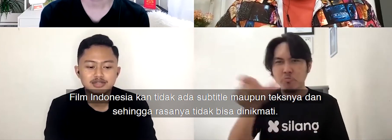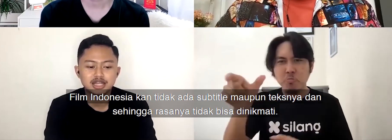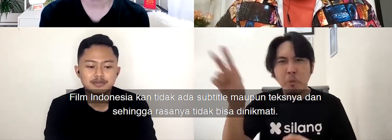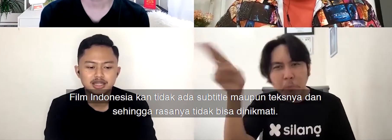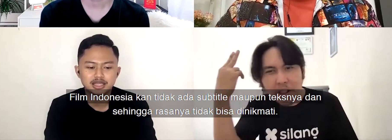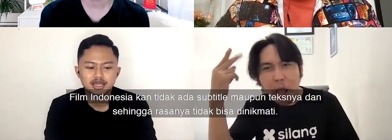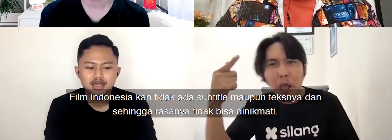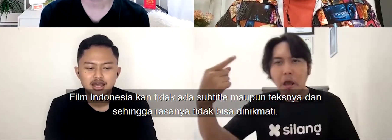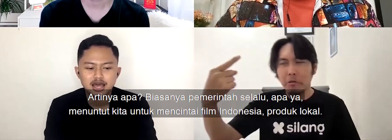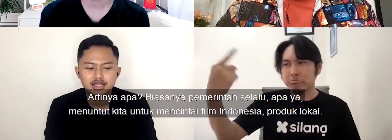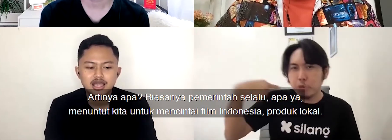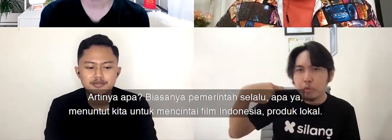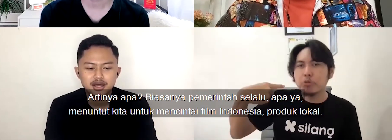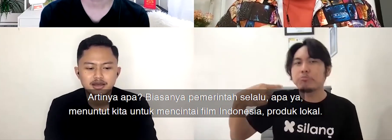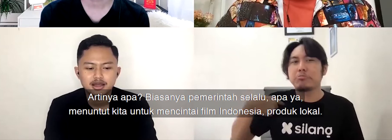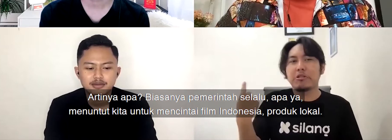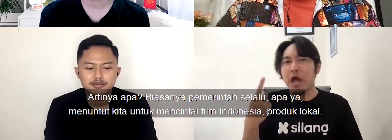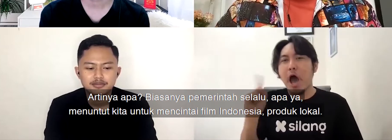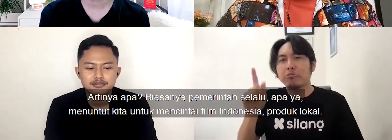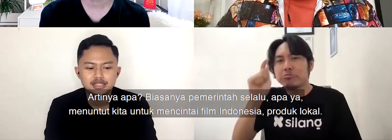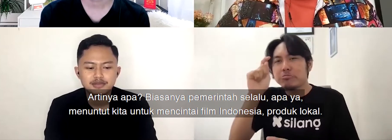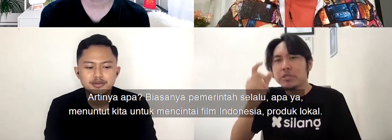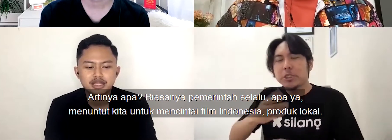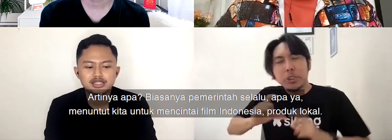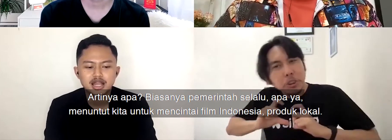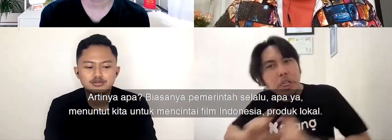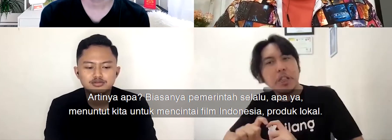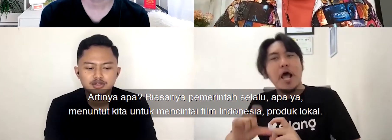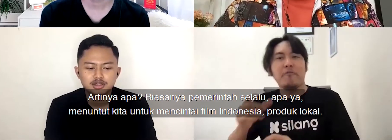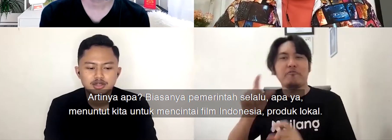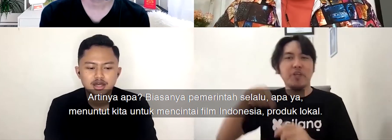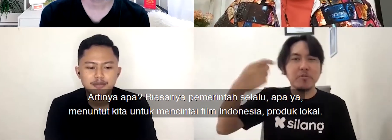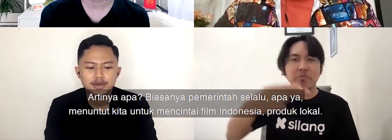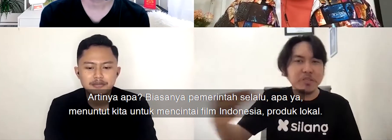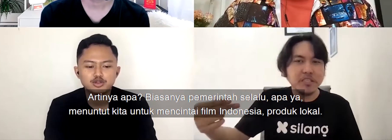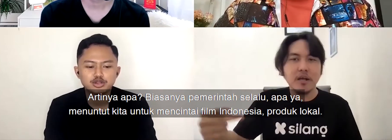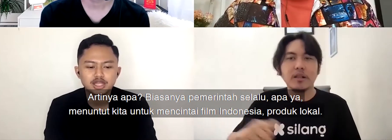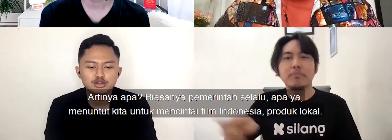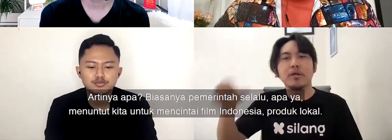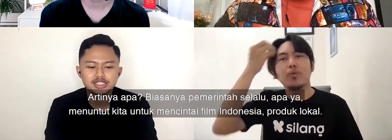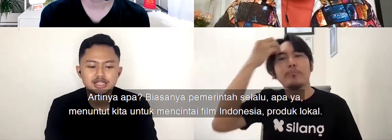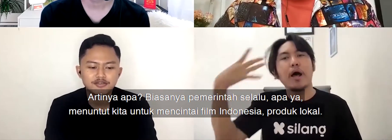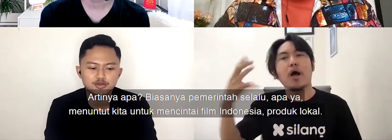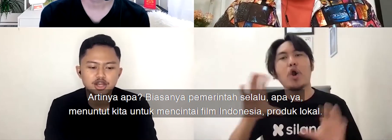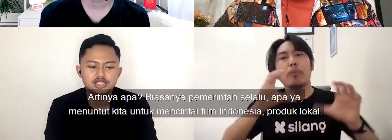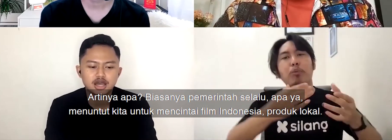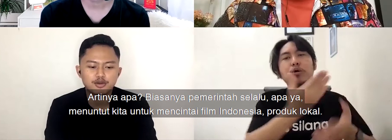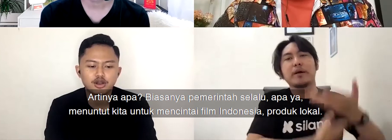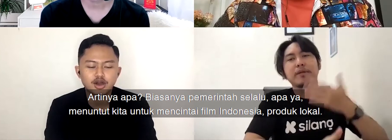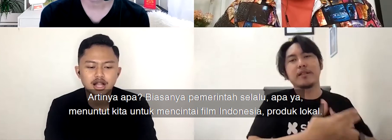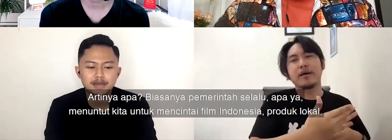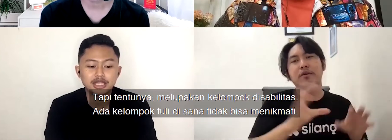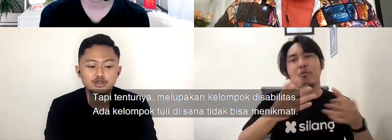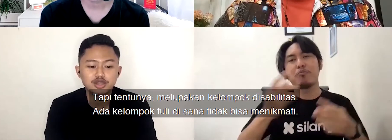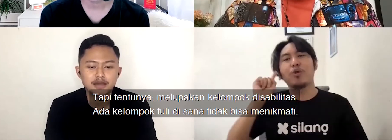tidak jadi mati artinya apa biasanya pemerintah selalu apa ya menuntut kita untuk mencintai Indonesia